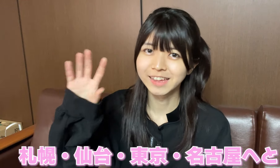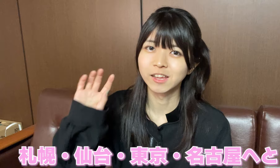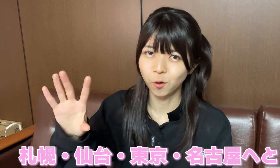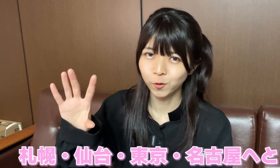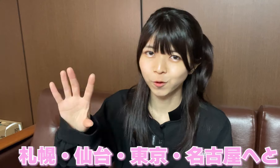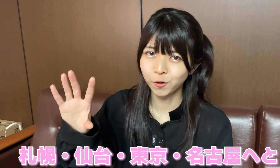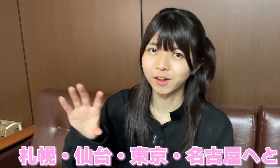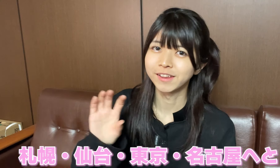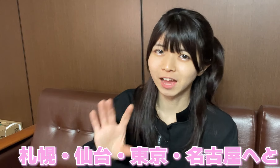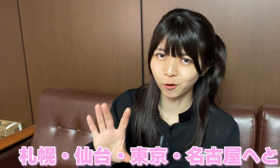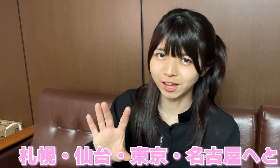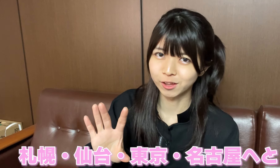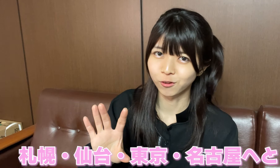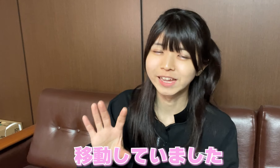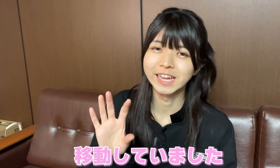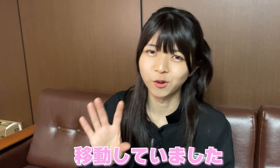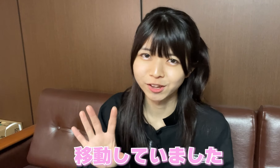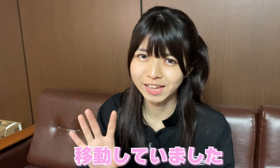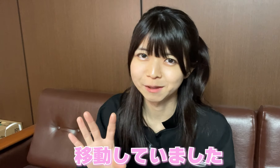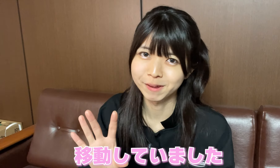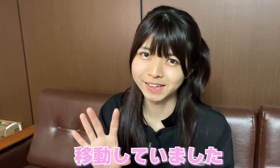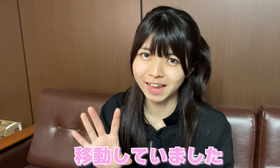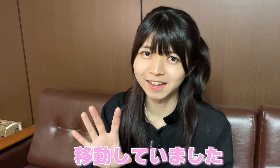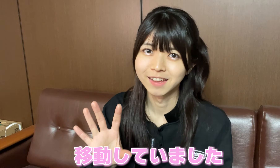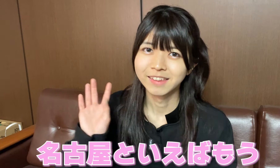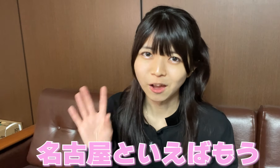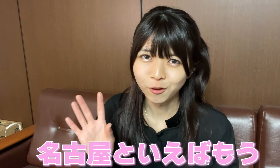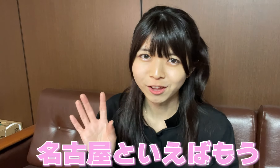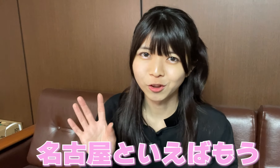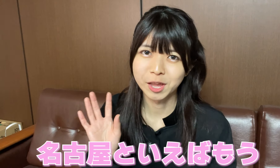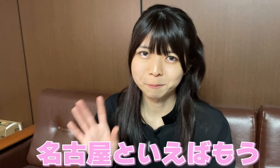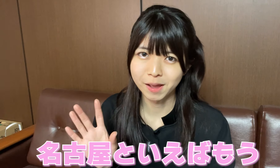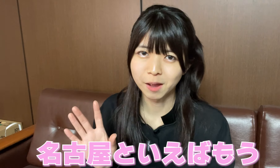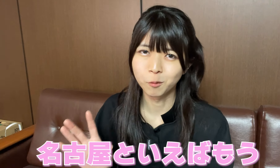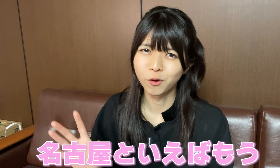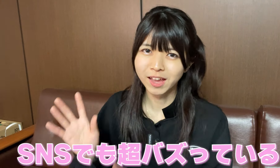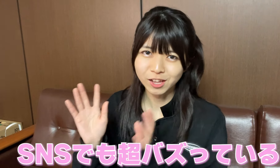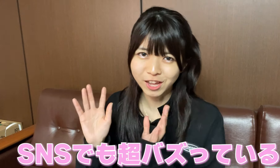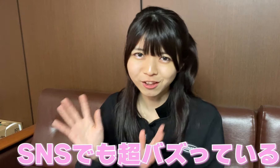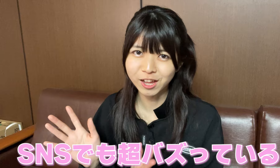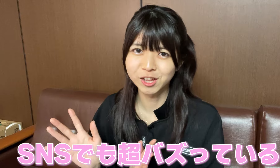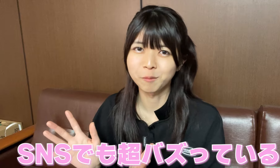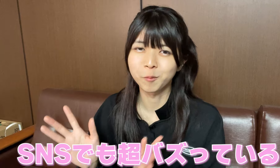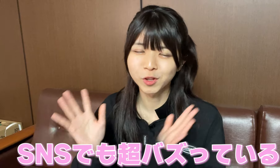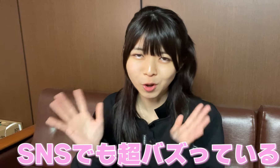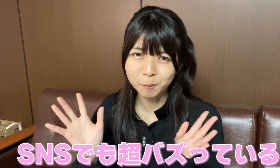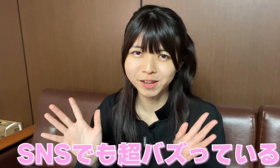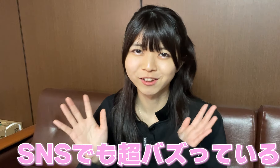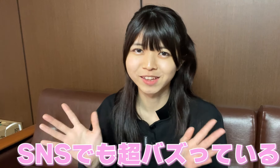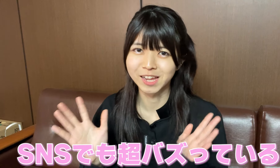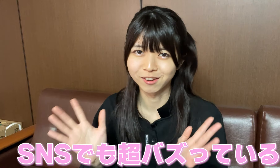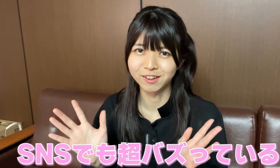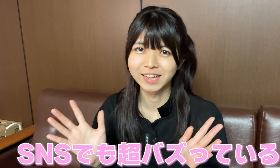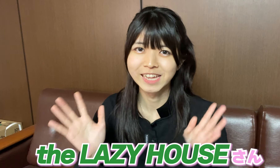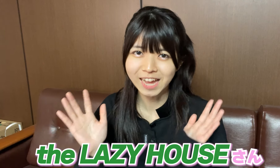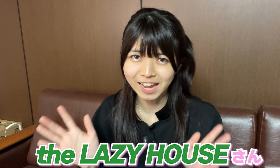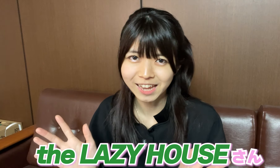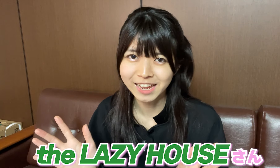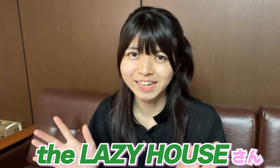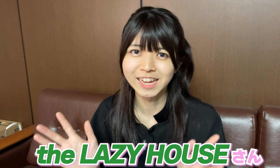東京、名古屋へと移動していました。名古屋といえばもう SNS でも超バズってるザ・レイディハ